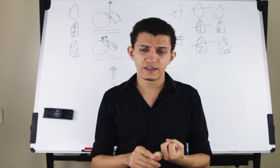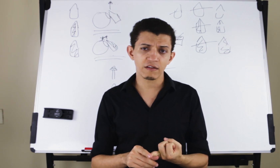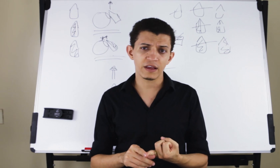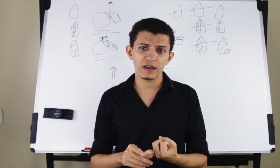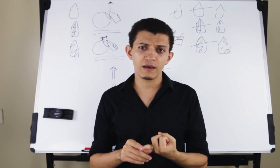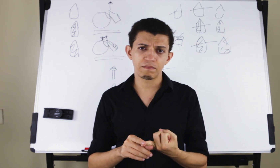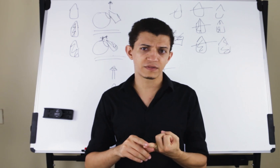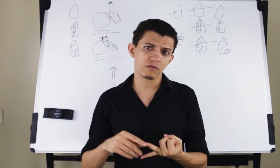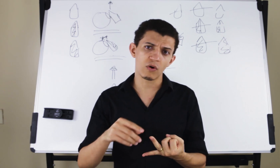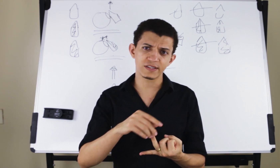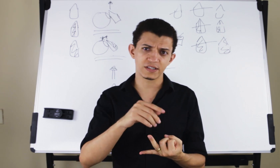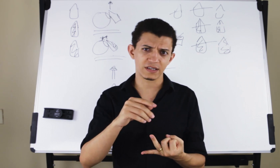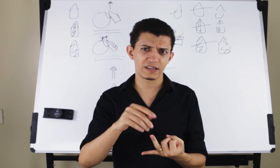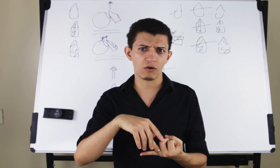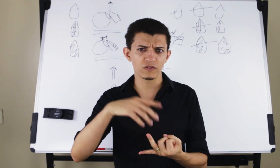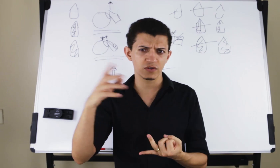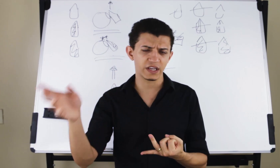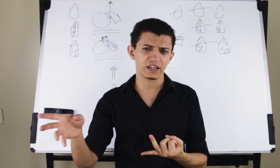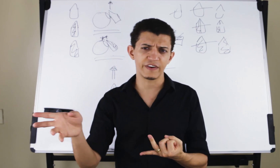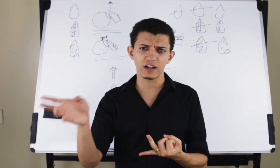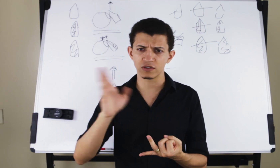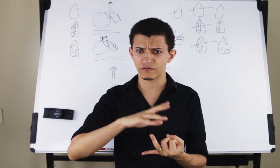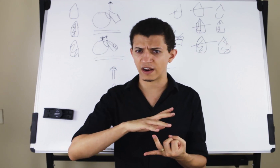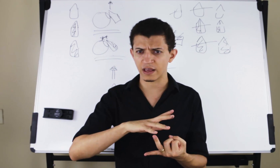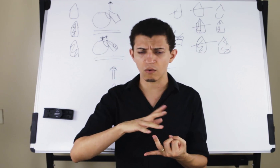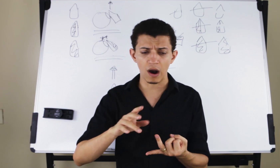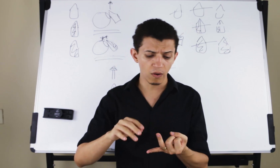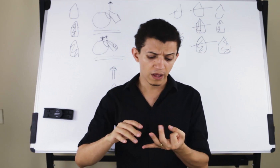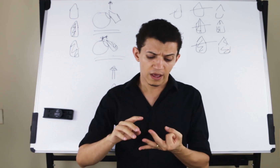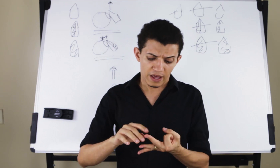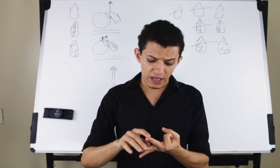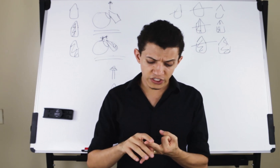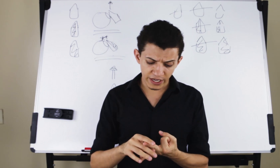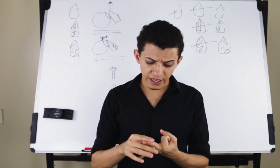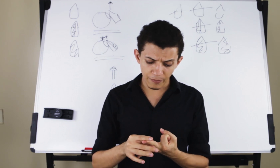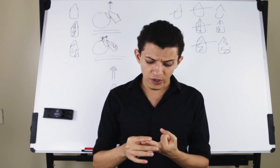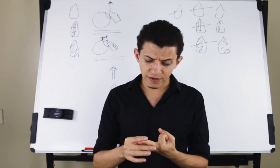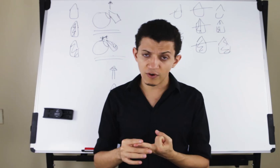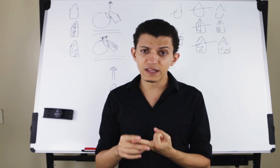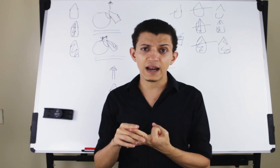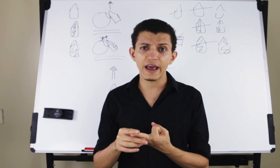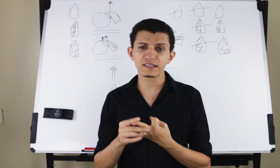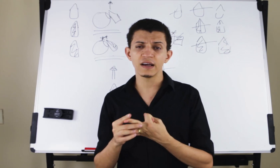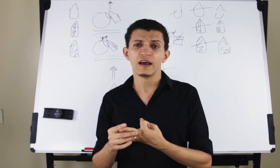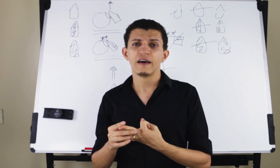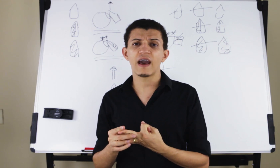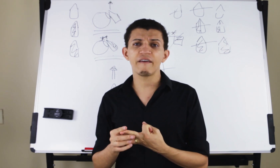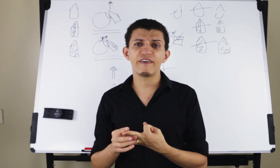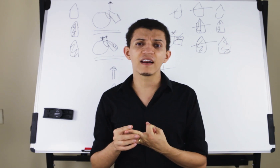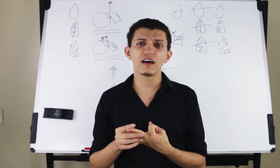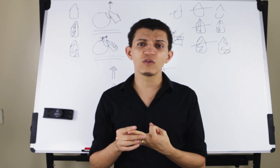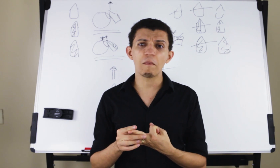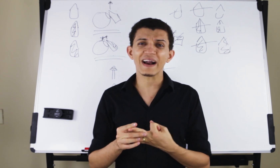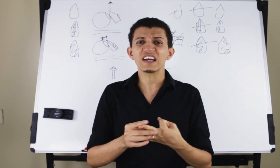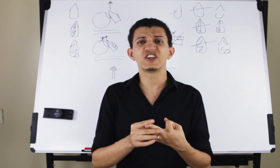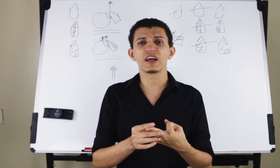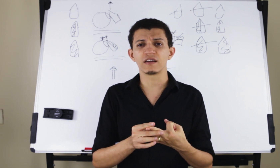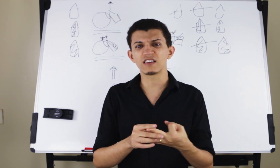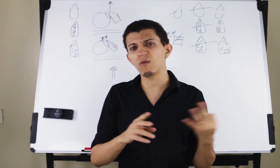sendo que são coisas que alguns vão dizer que é diferente, outros vão falar que é igual. E cheguei depois em Fortaleza falando macaxeira. Então